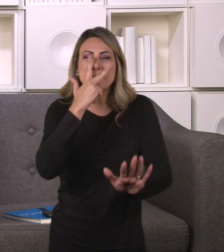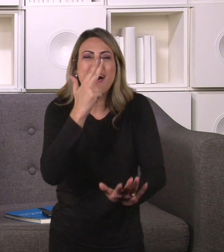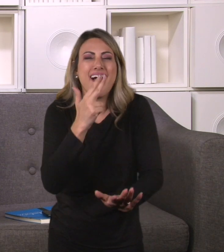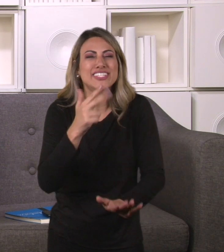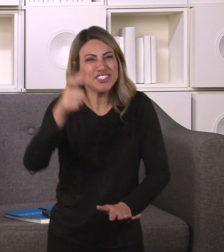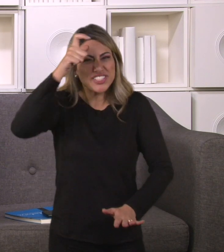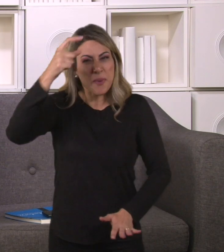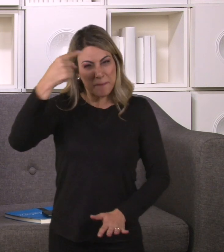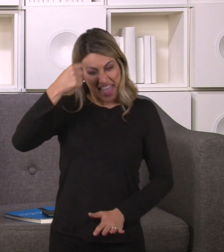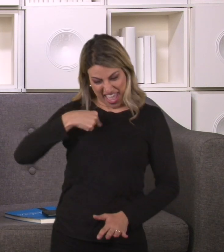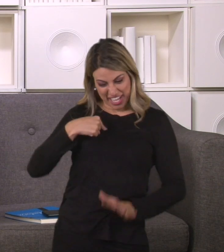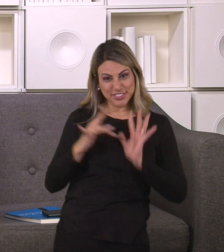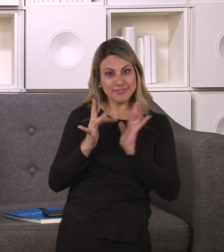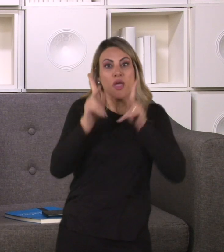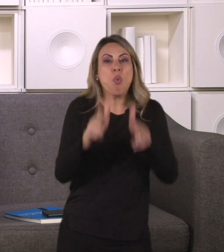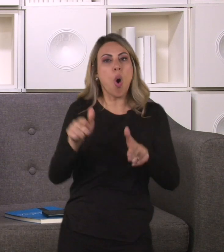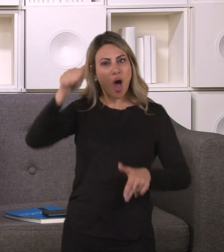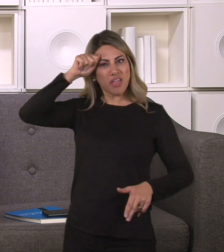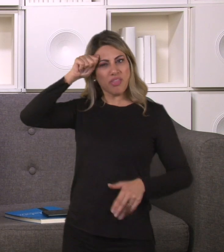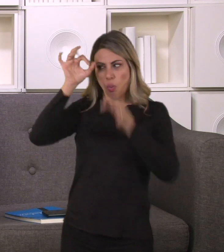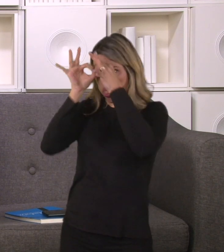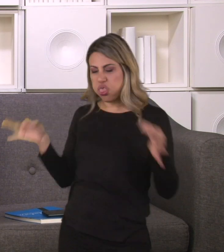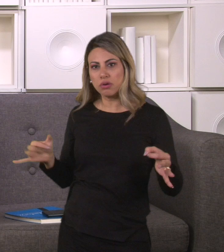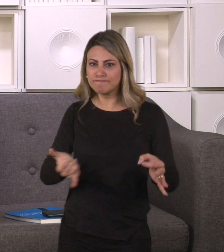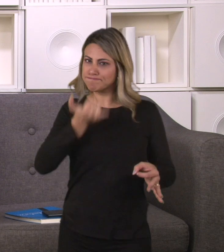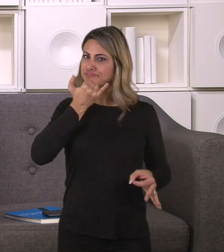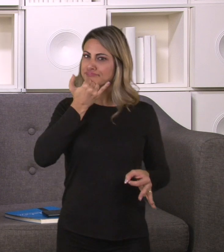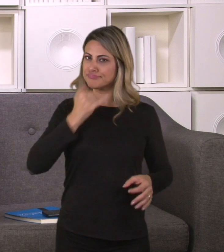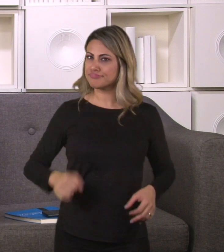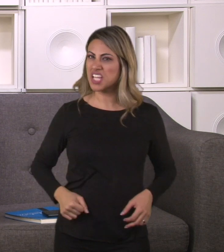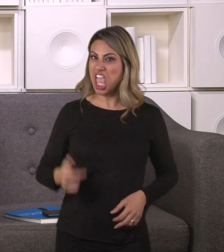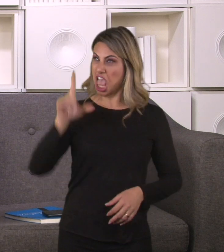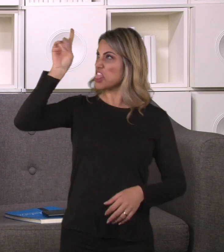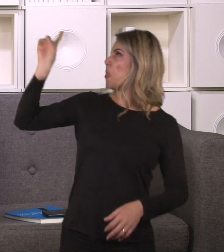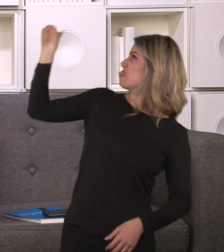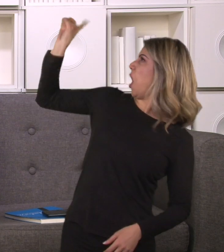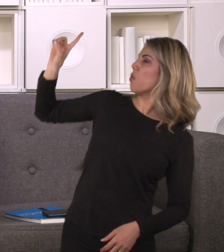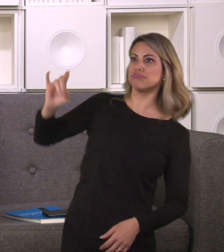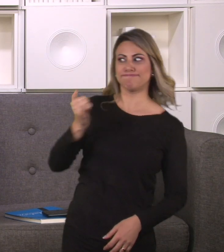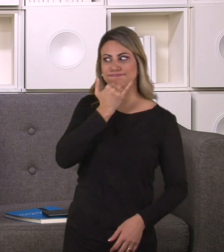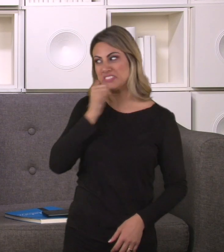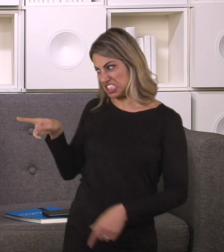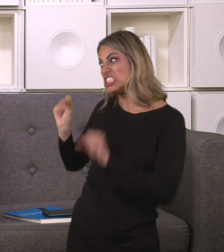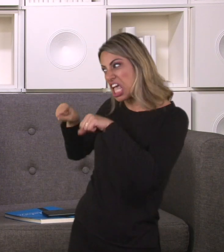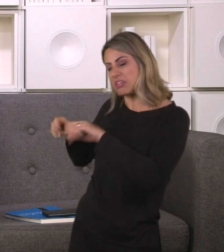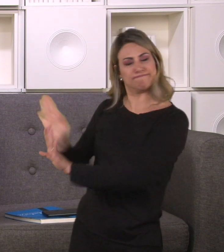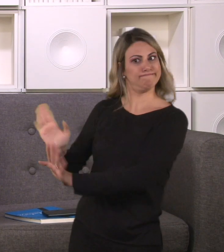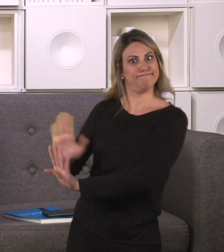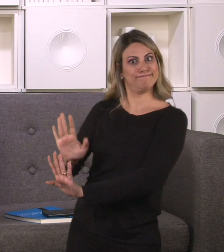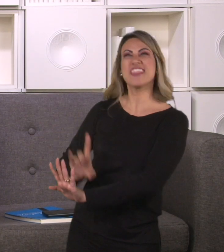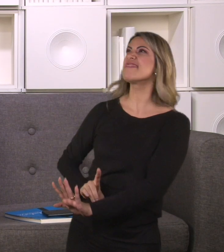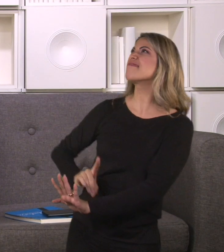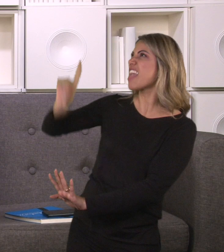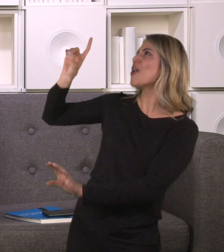meu Pai e disse sim para você. Eu sou o contrário. Eu digo não para você e digo sim para o meu Pai. E é por isso que eu